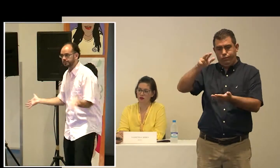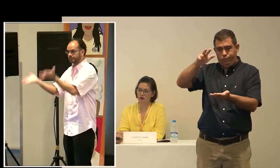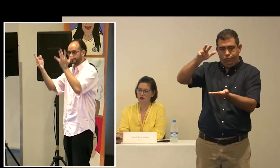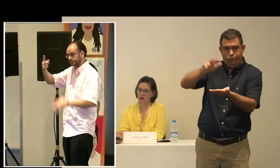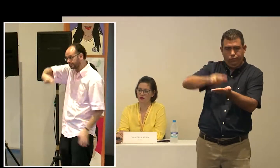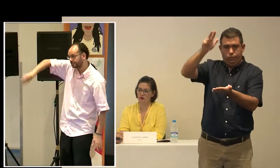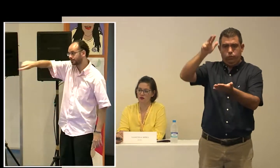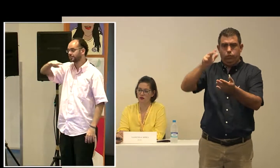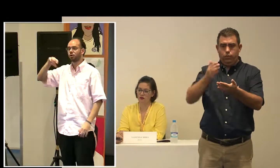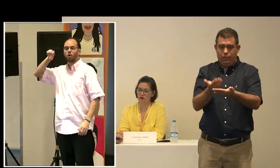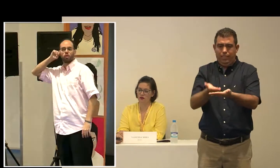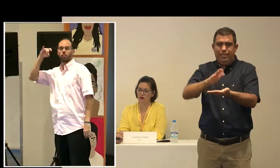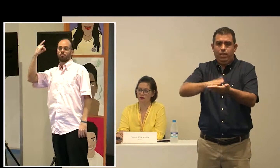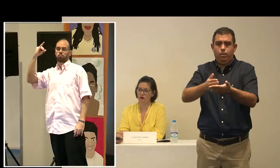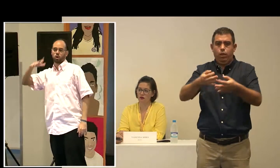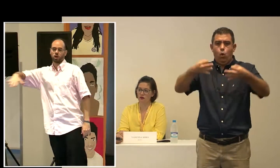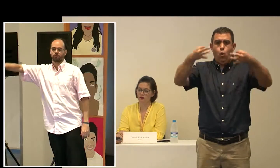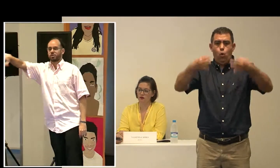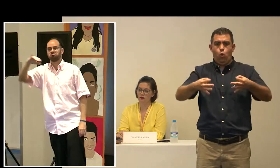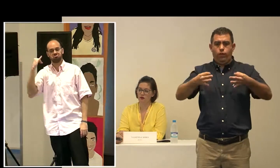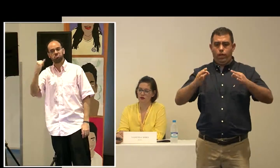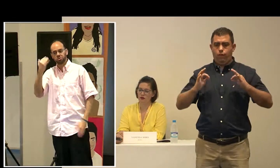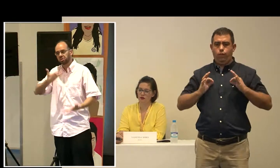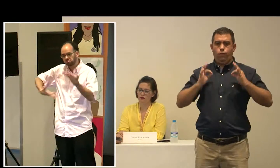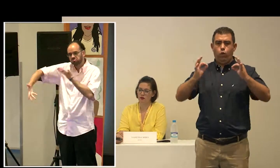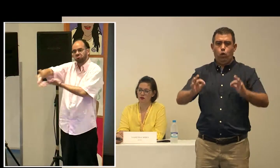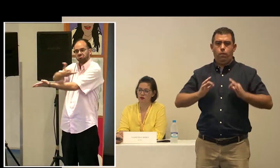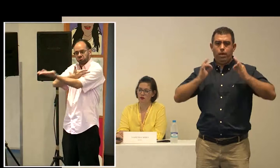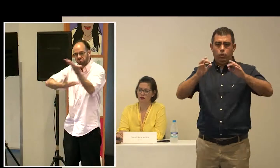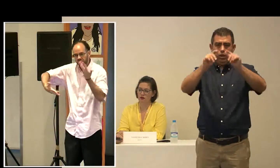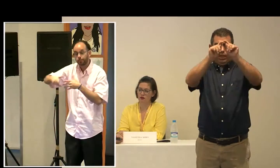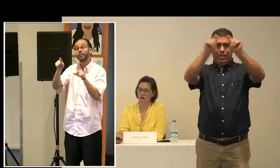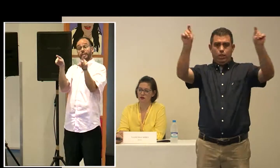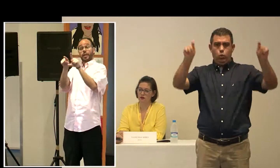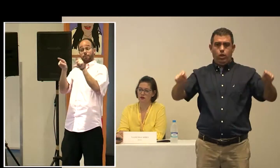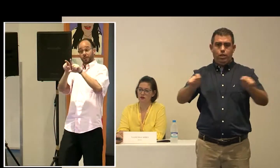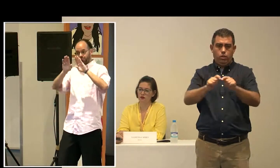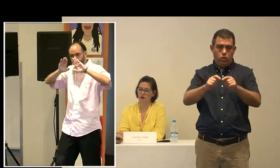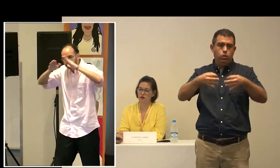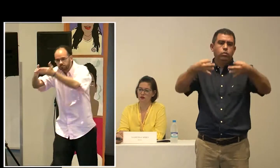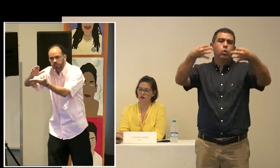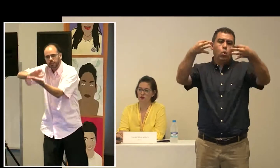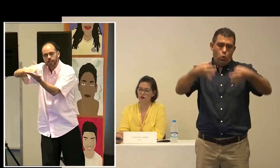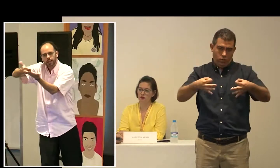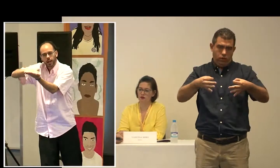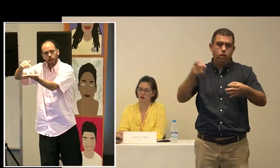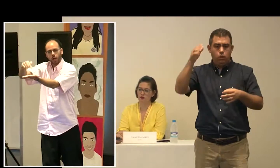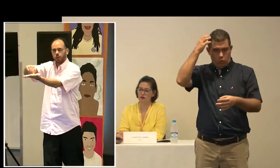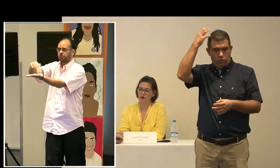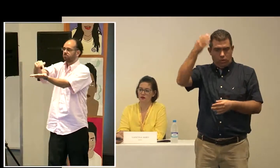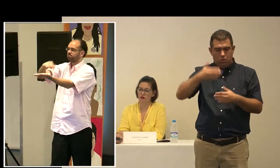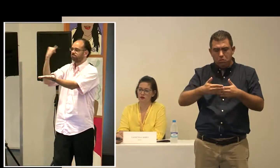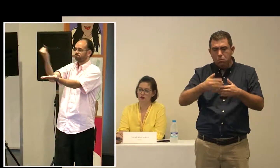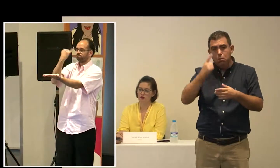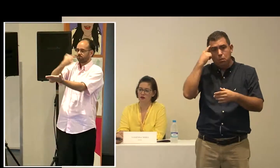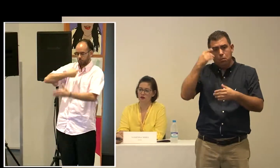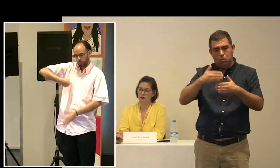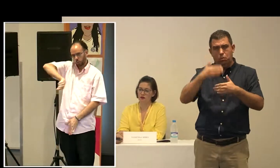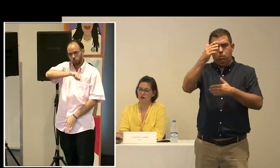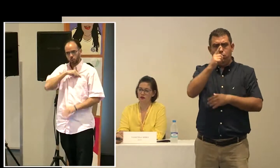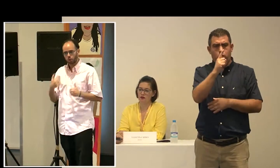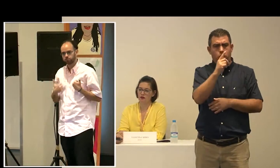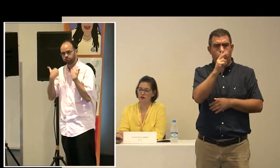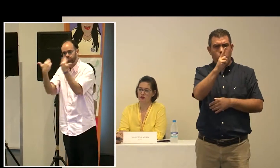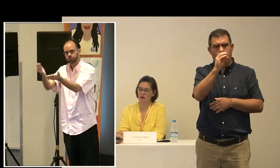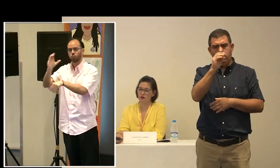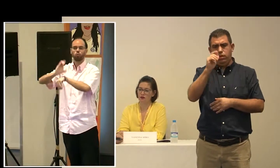federação ajuda nesse processo, os ouvintes da Bolívia, eles precisam ser inseridos nessa ideia